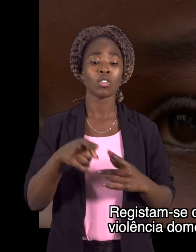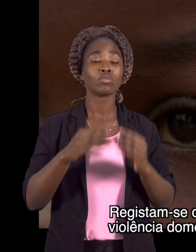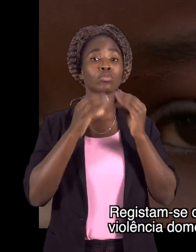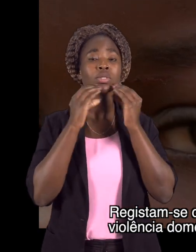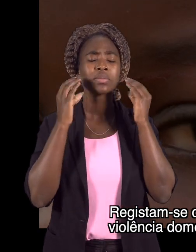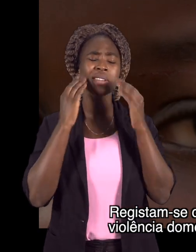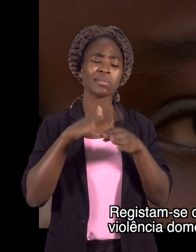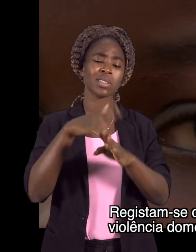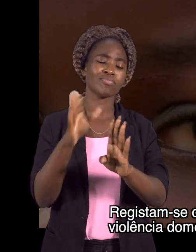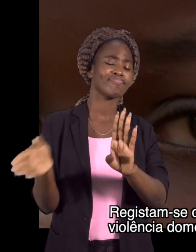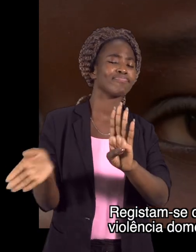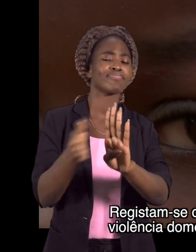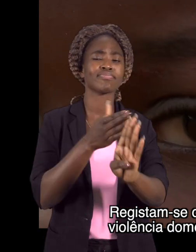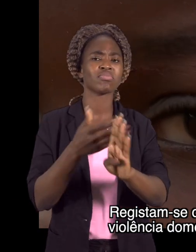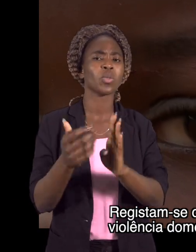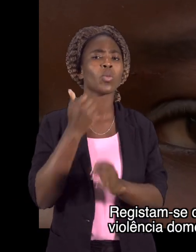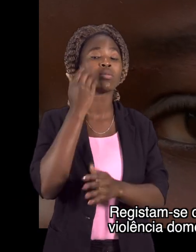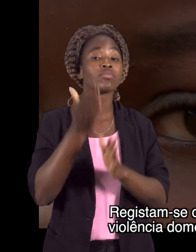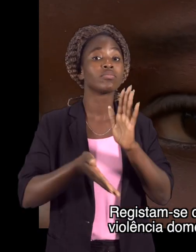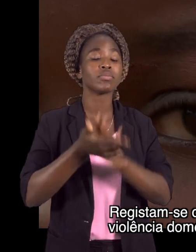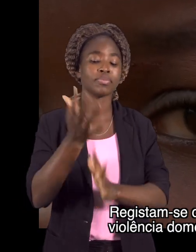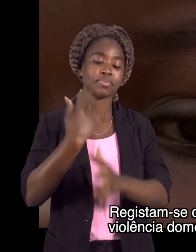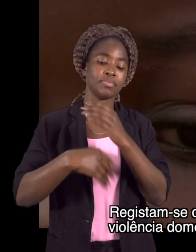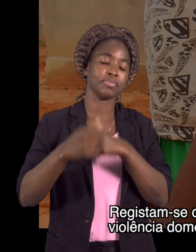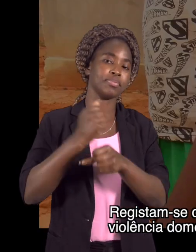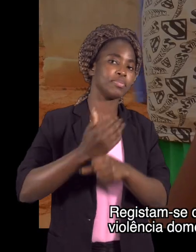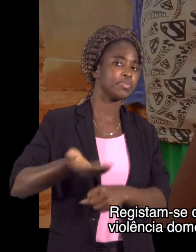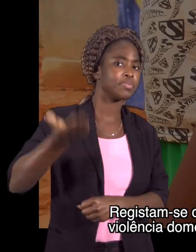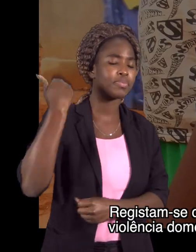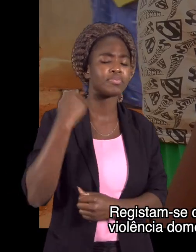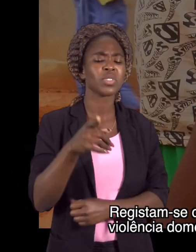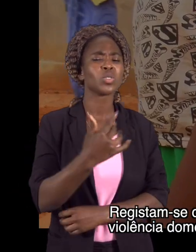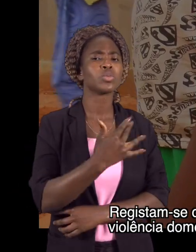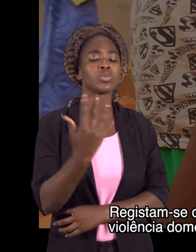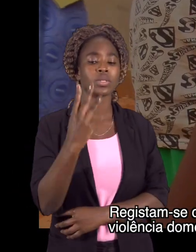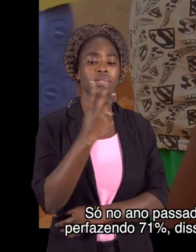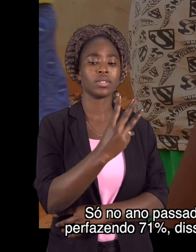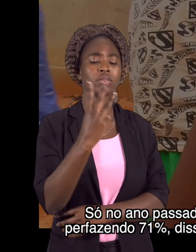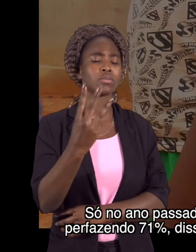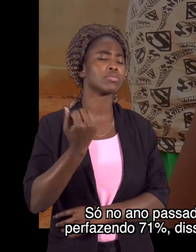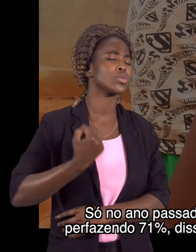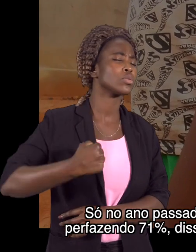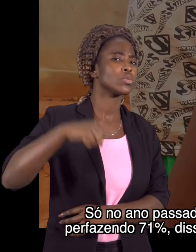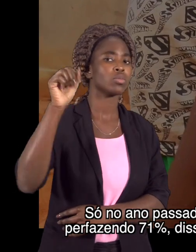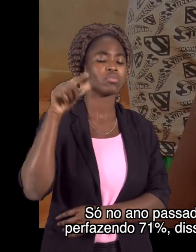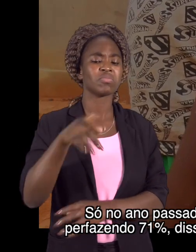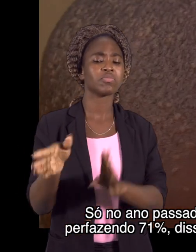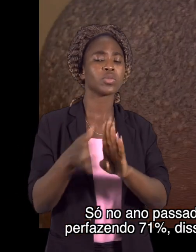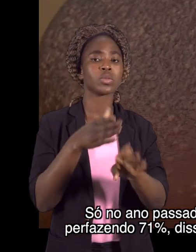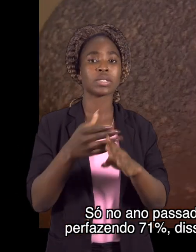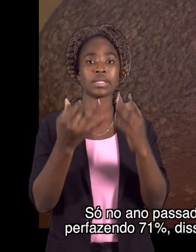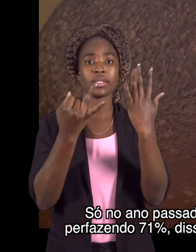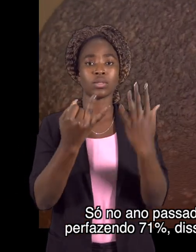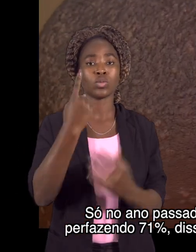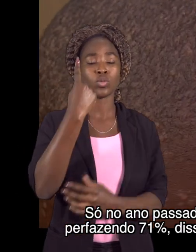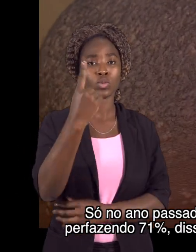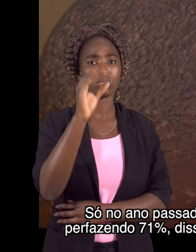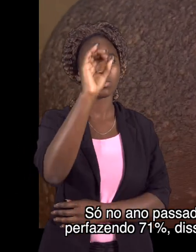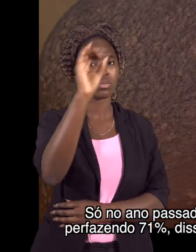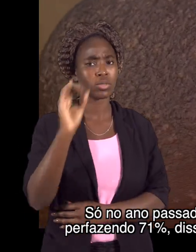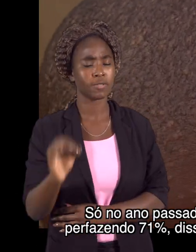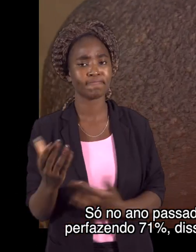Registam-se cada vez mais casos de violência doméstica em Moçambique. Só no ano passado, foram